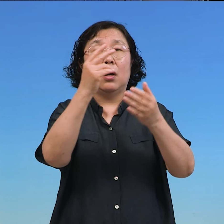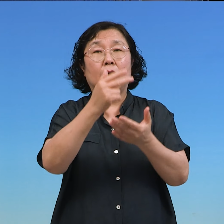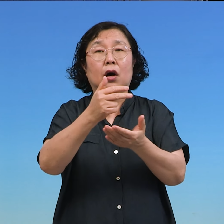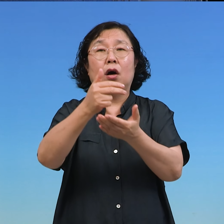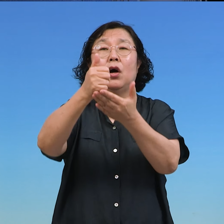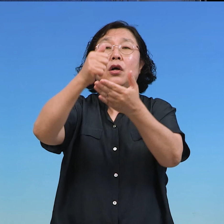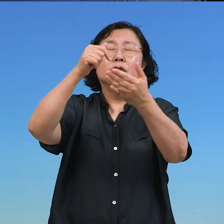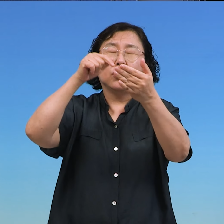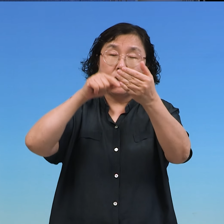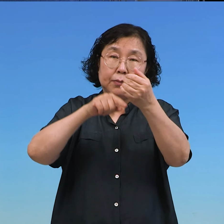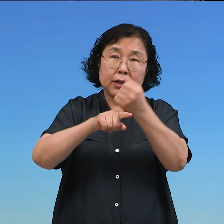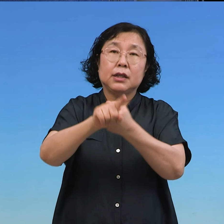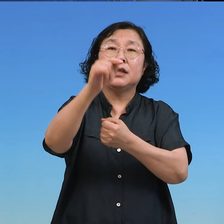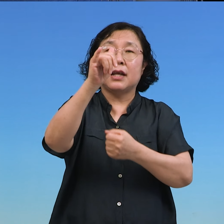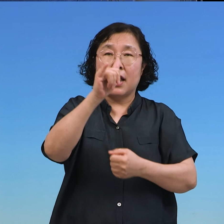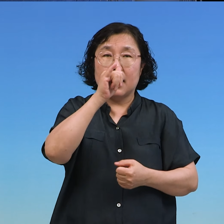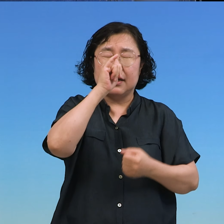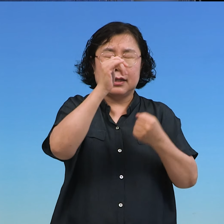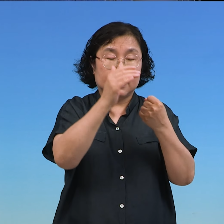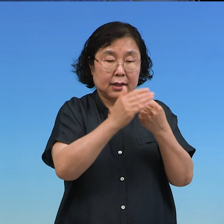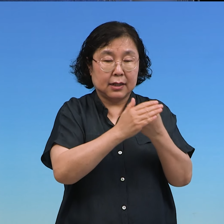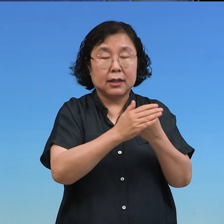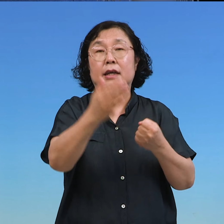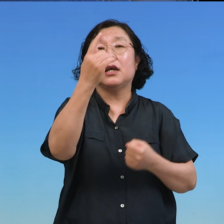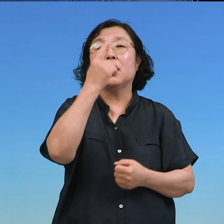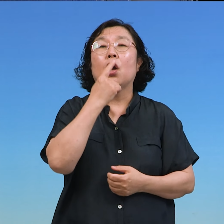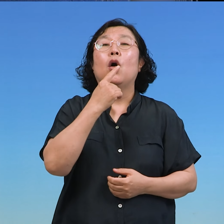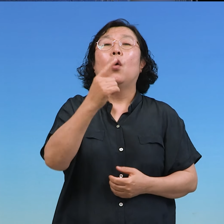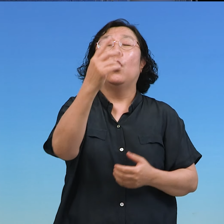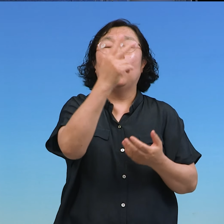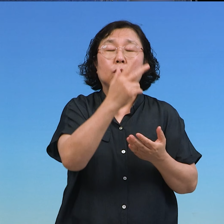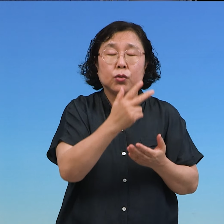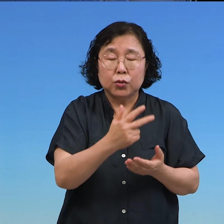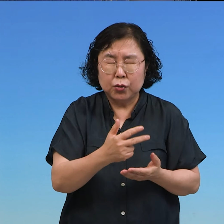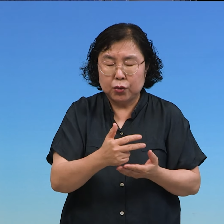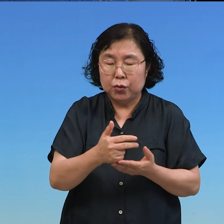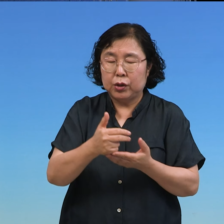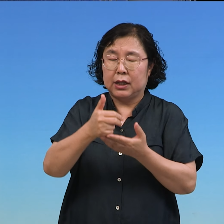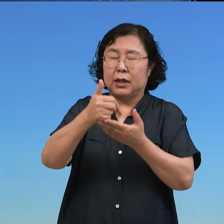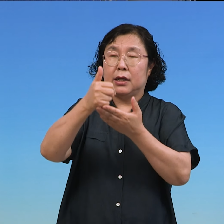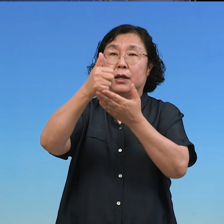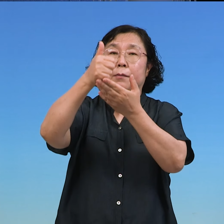뜻에 있으니 오 주님 나를 이끄소서